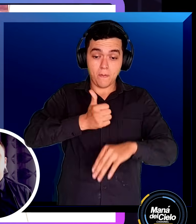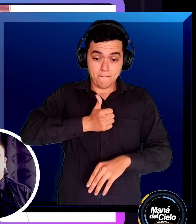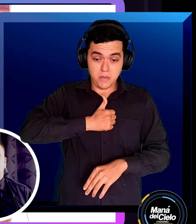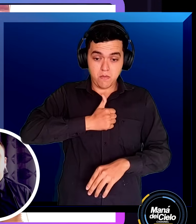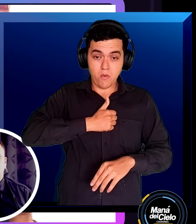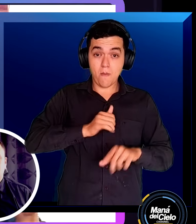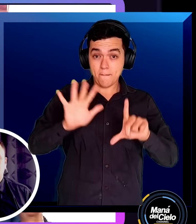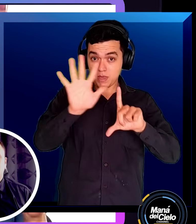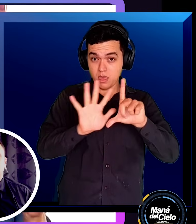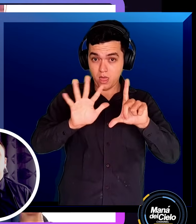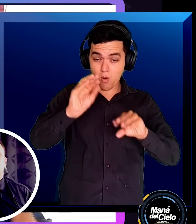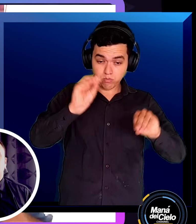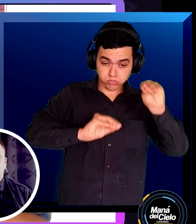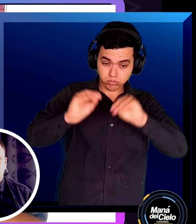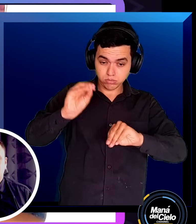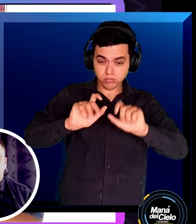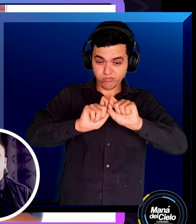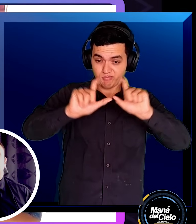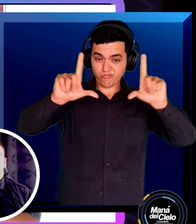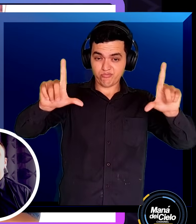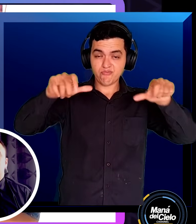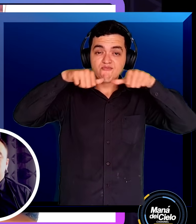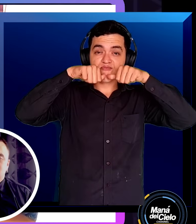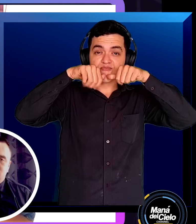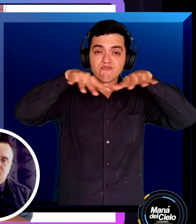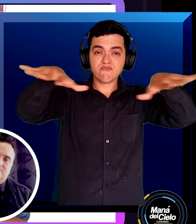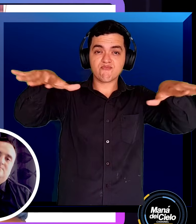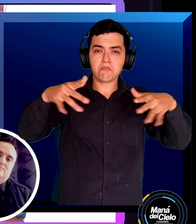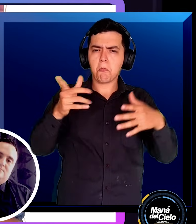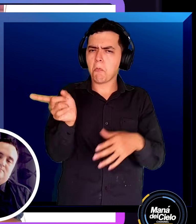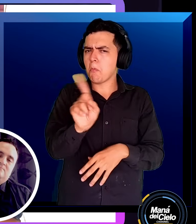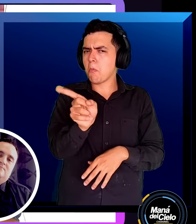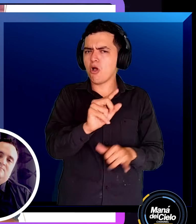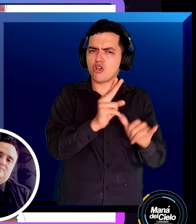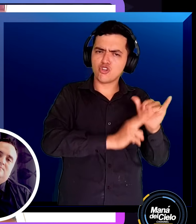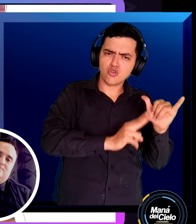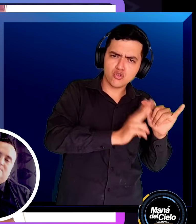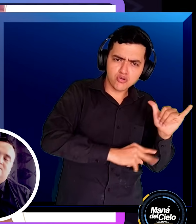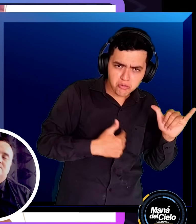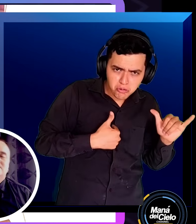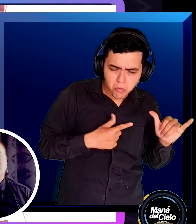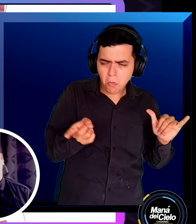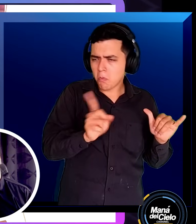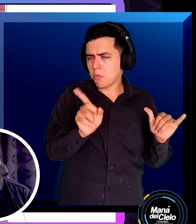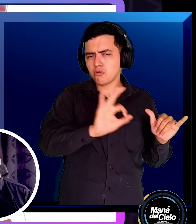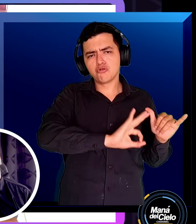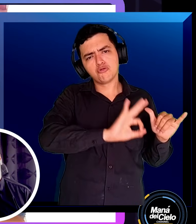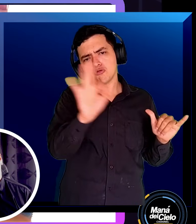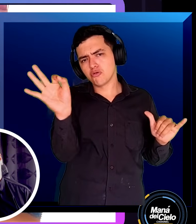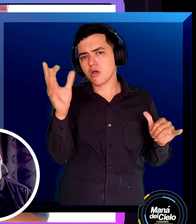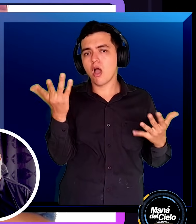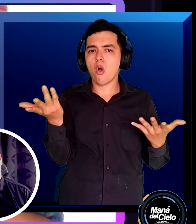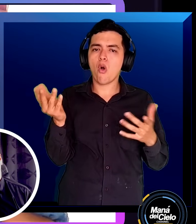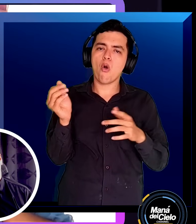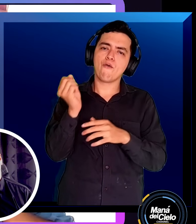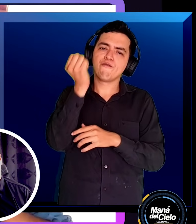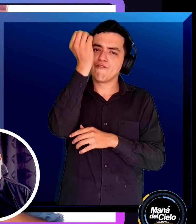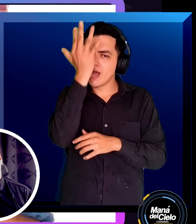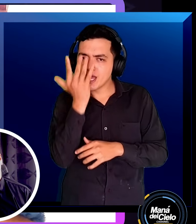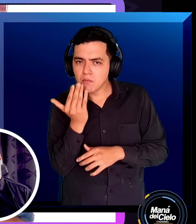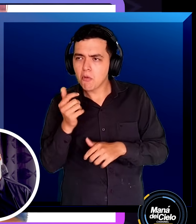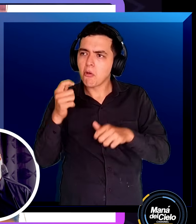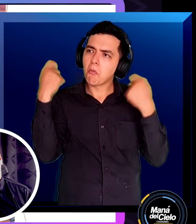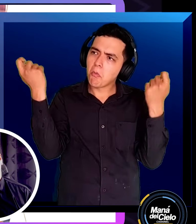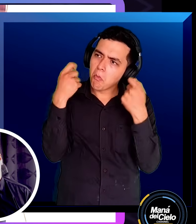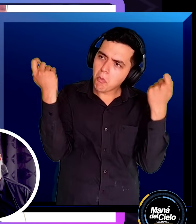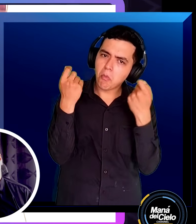huido. Es más, a veces en la iglesia localmente, cuando mi esposo me dice, predique, le digo, listo, pero con una condición,